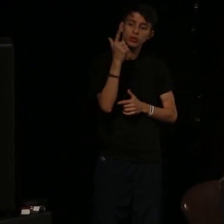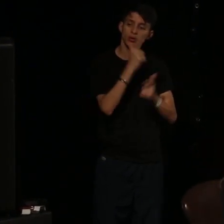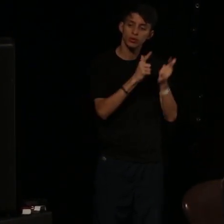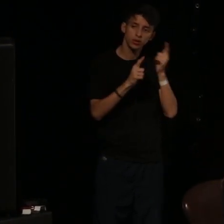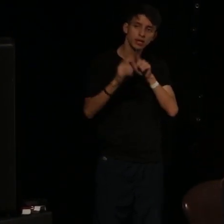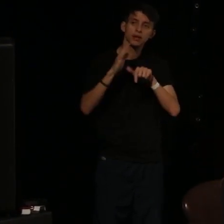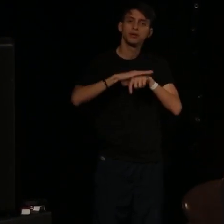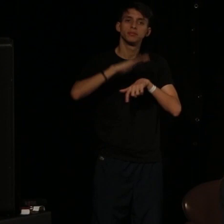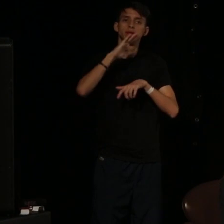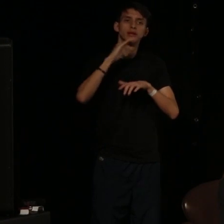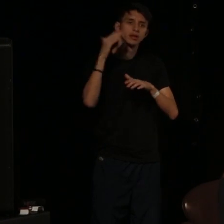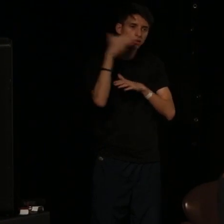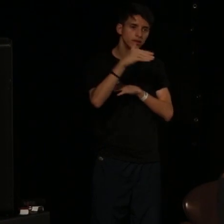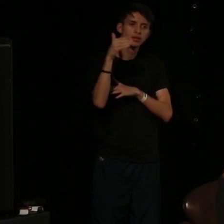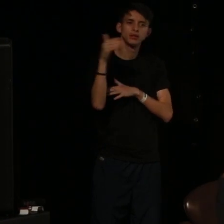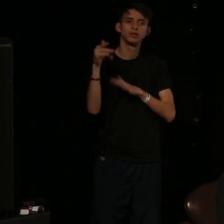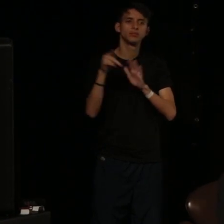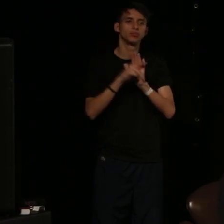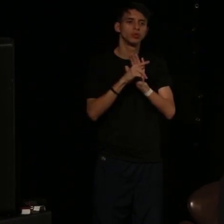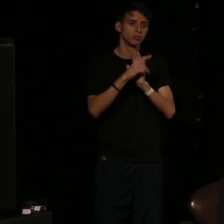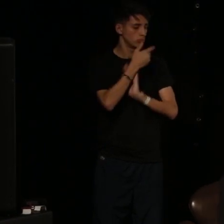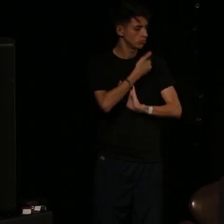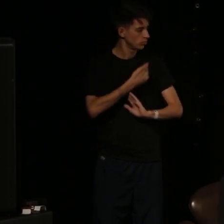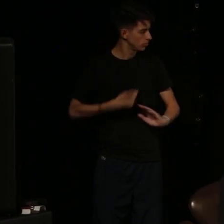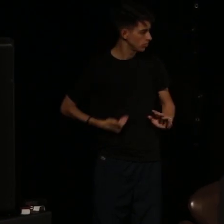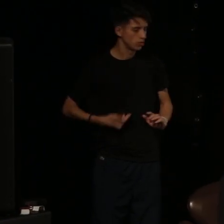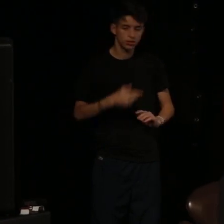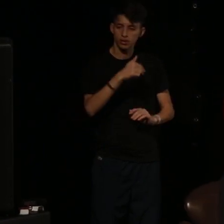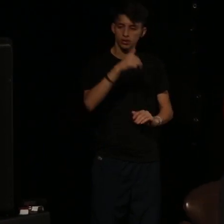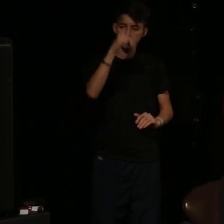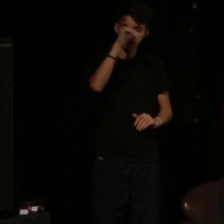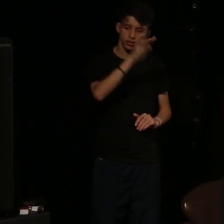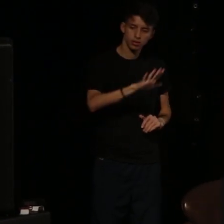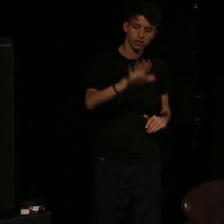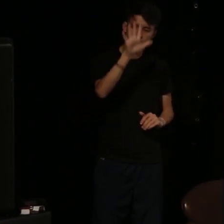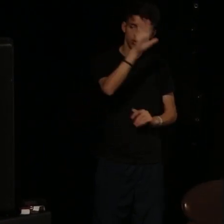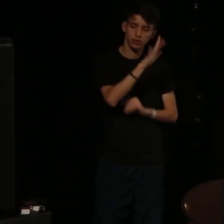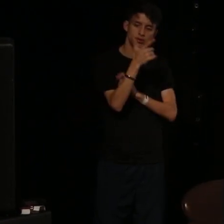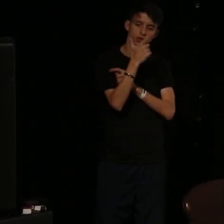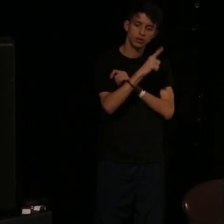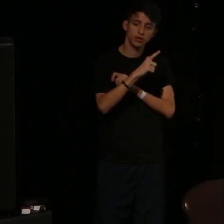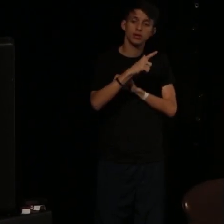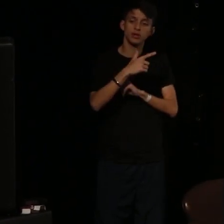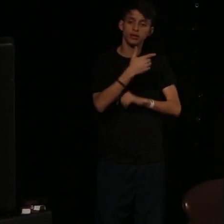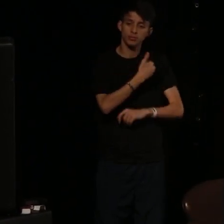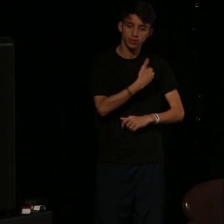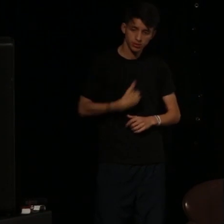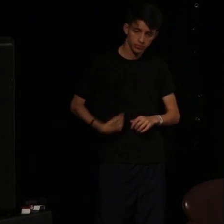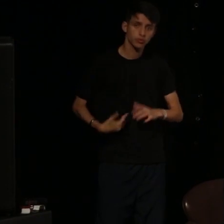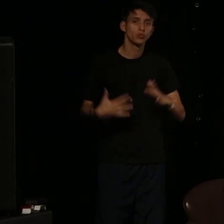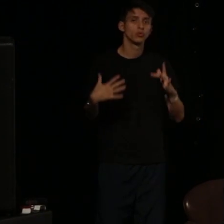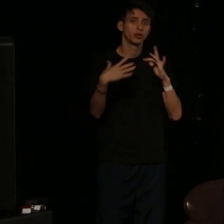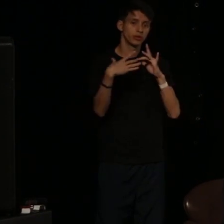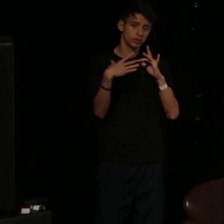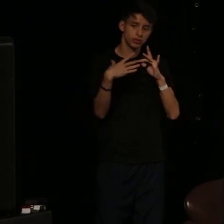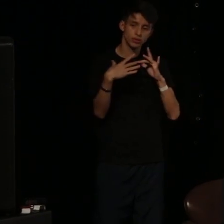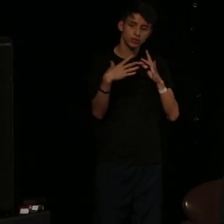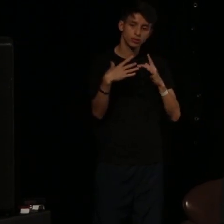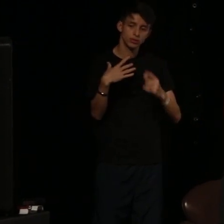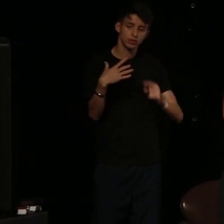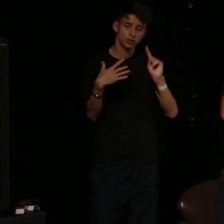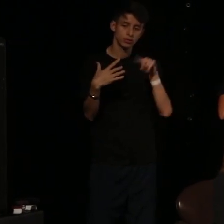as esferas, principalmente da República, a esfera nacional, que a gente chega a presidência, que